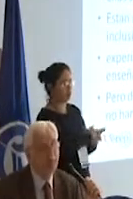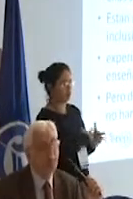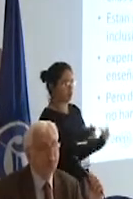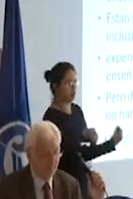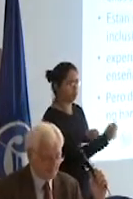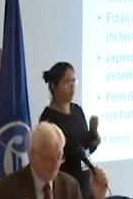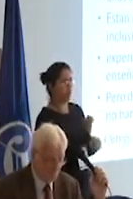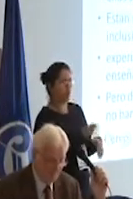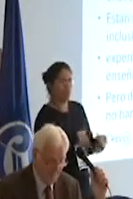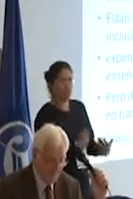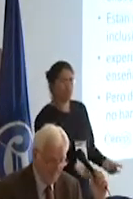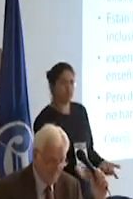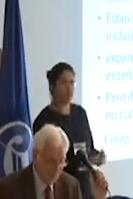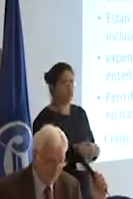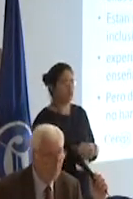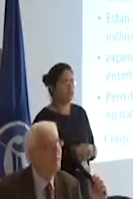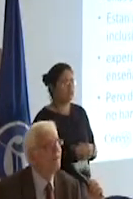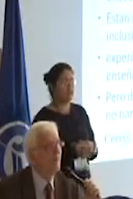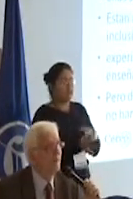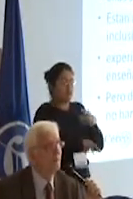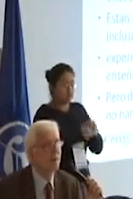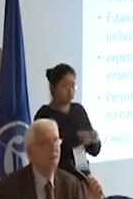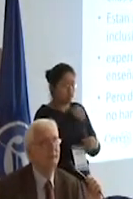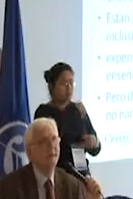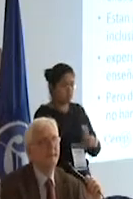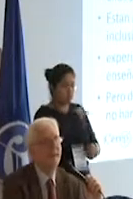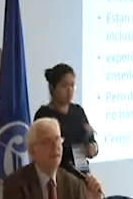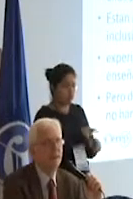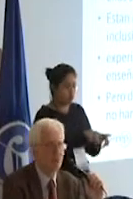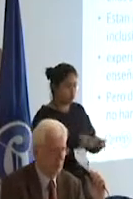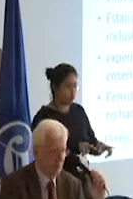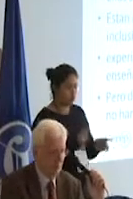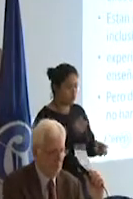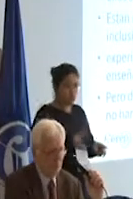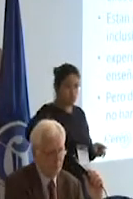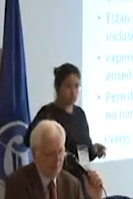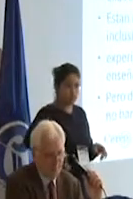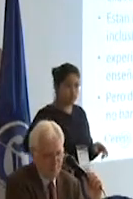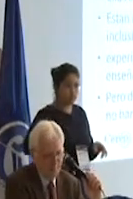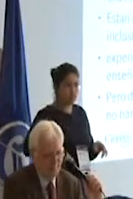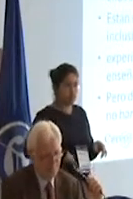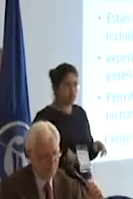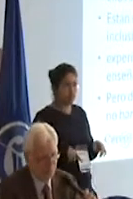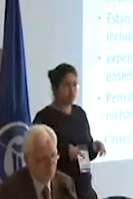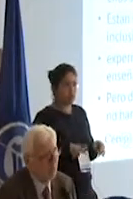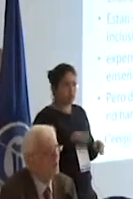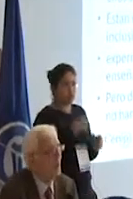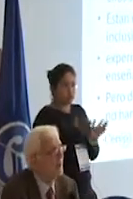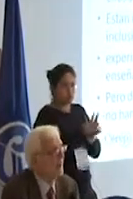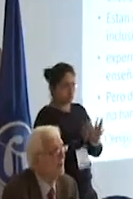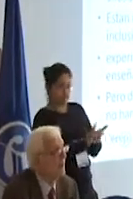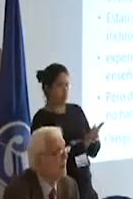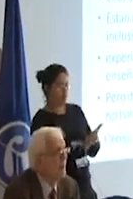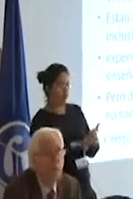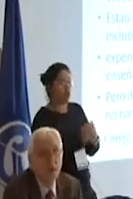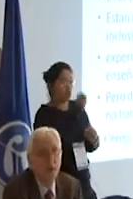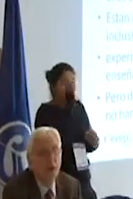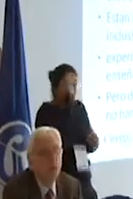Pero incluso en el establecimiento escolar no se informó a los alumnos, perdón, a los